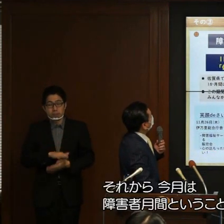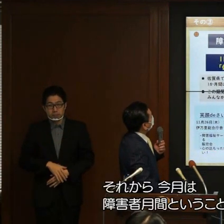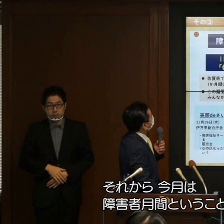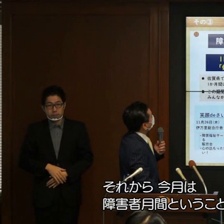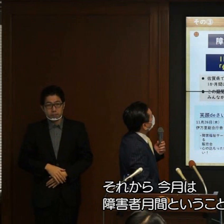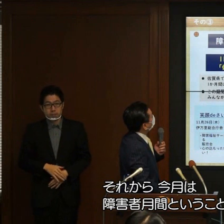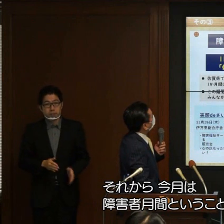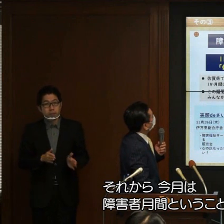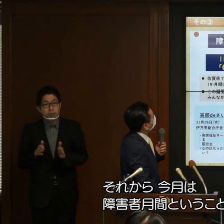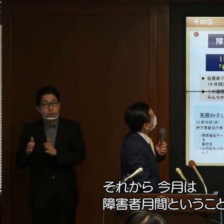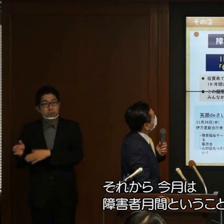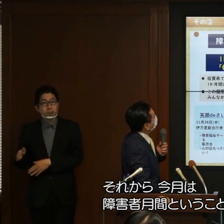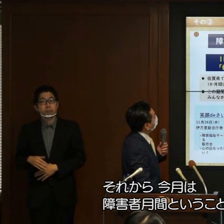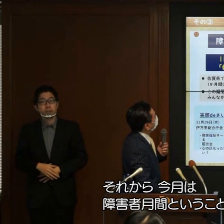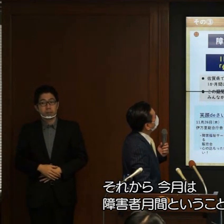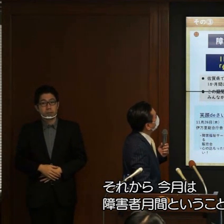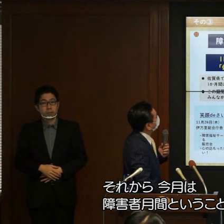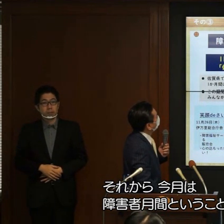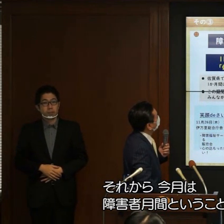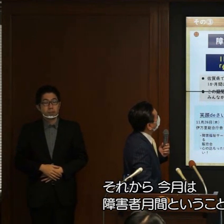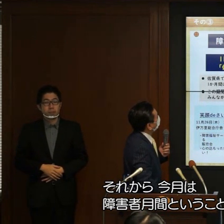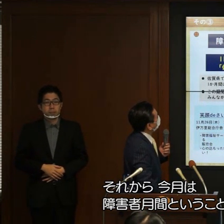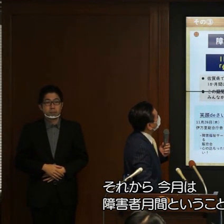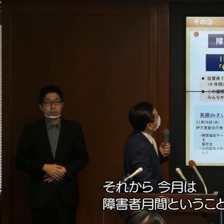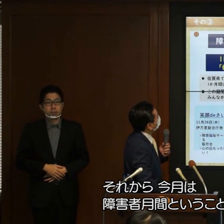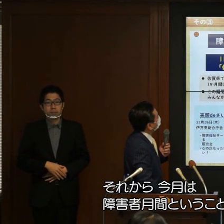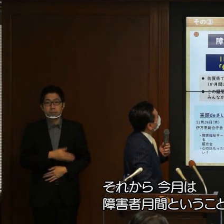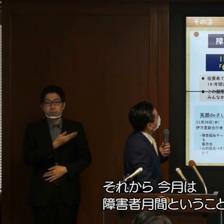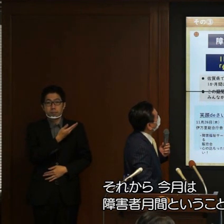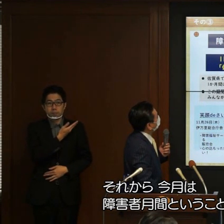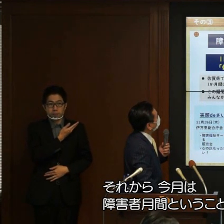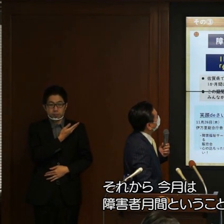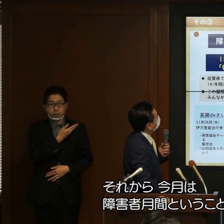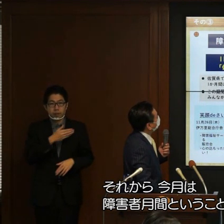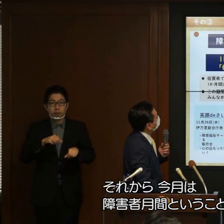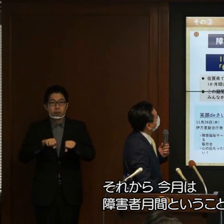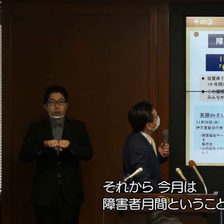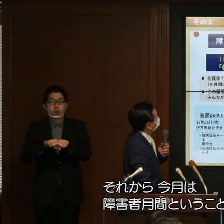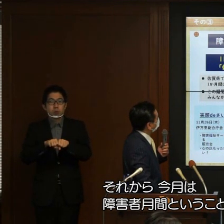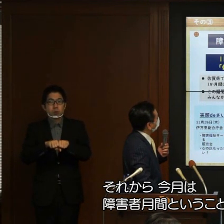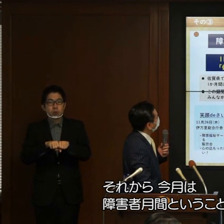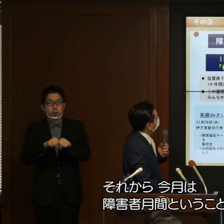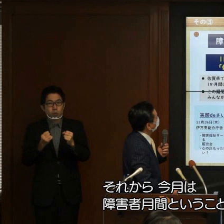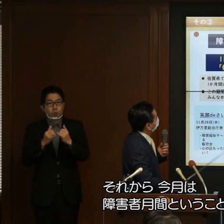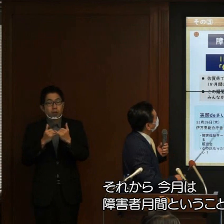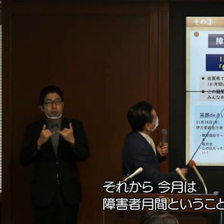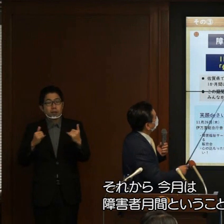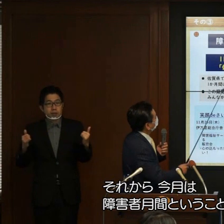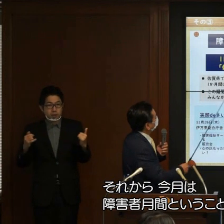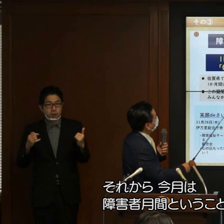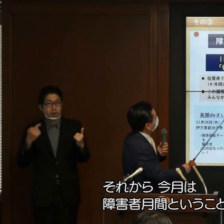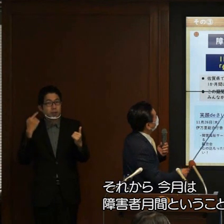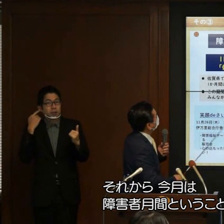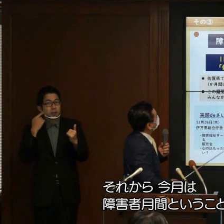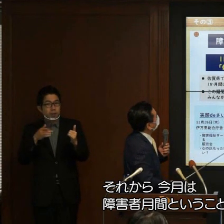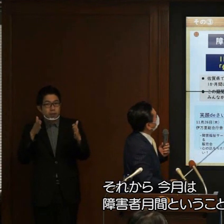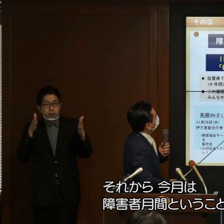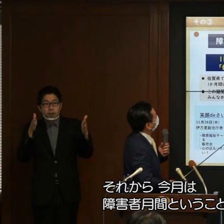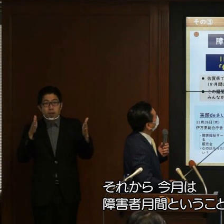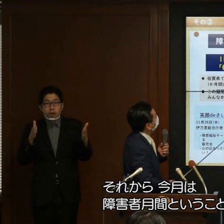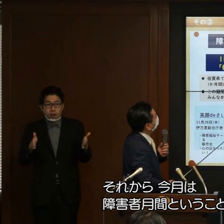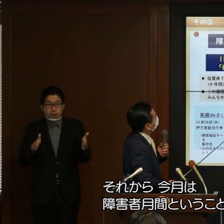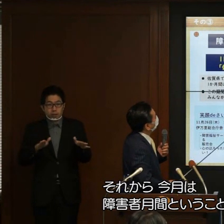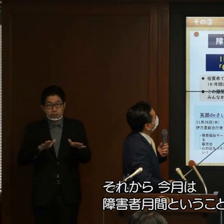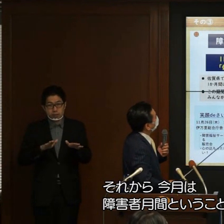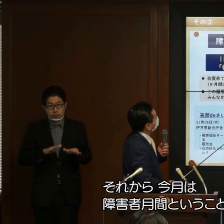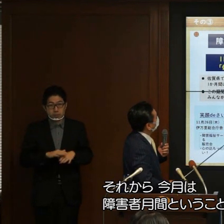はい、それから今月は障害者月間ということでありますけれども